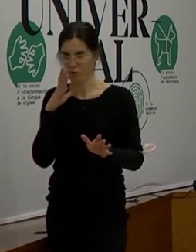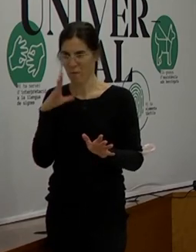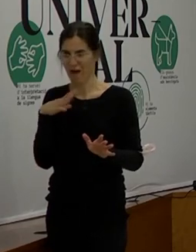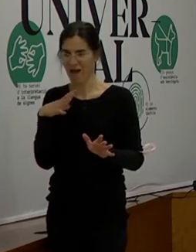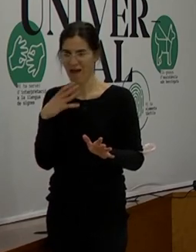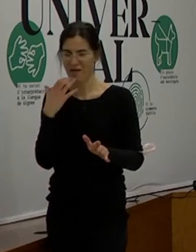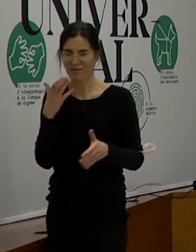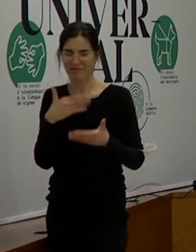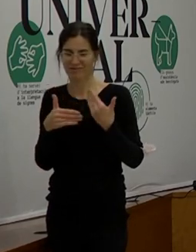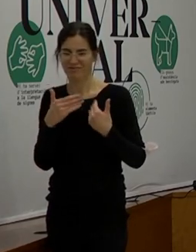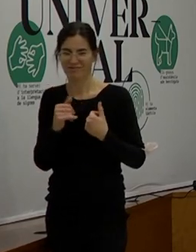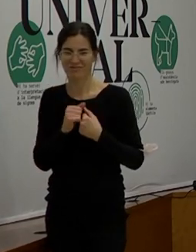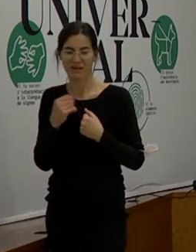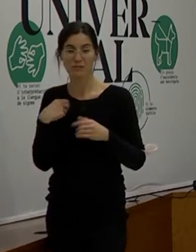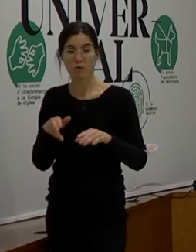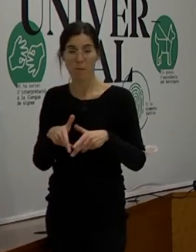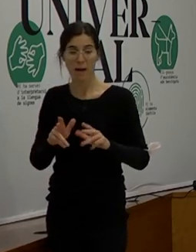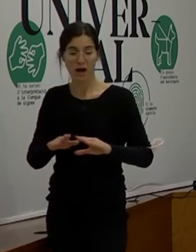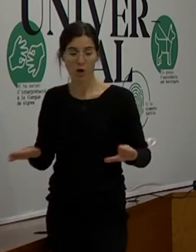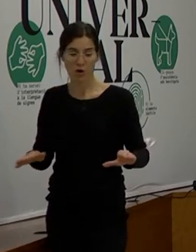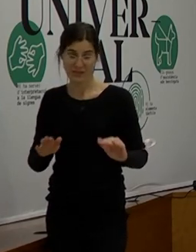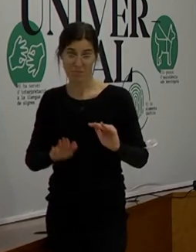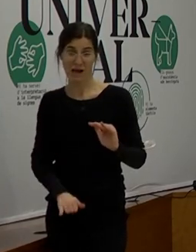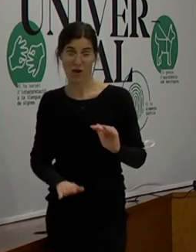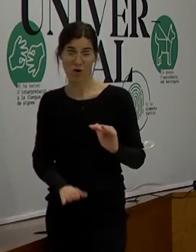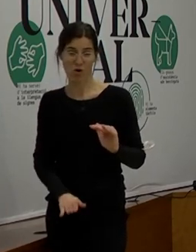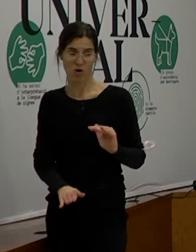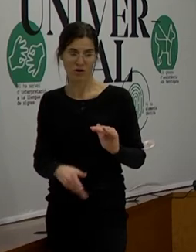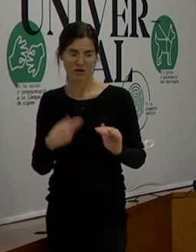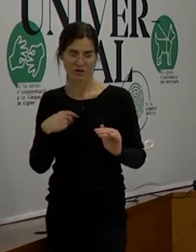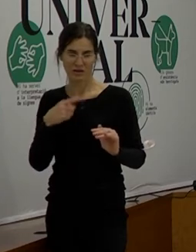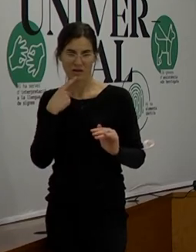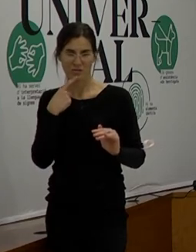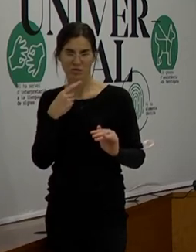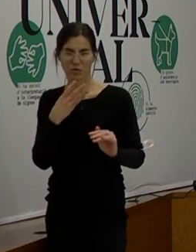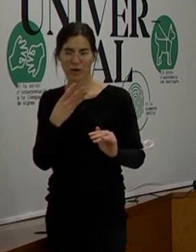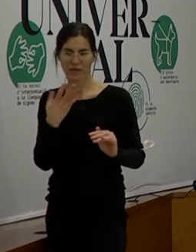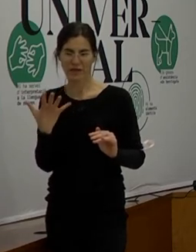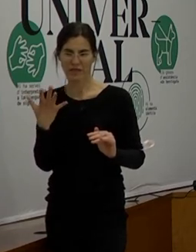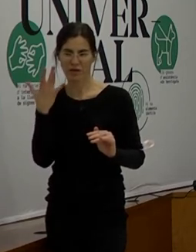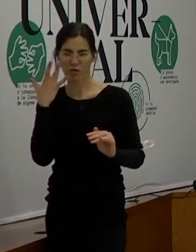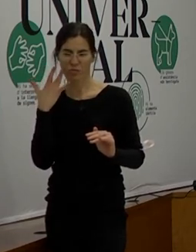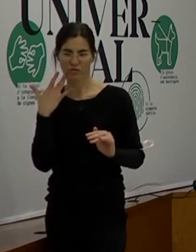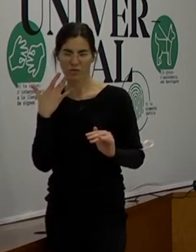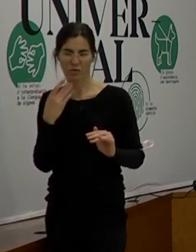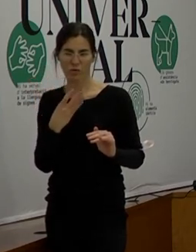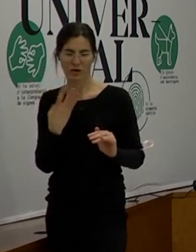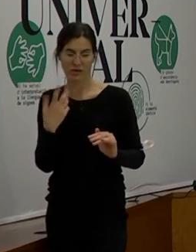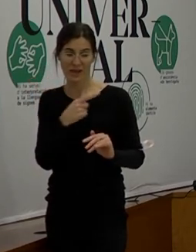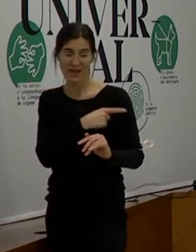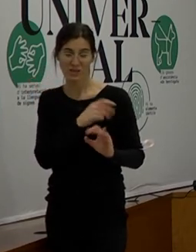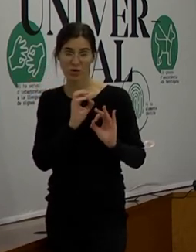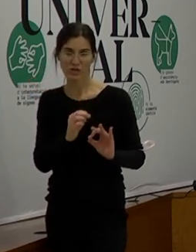veure, tira enrere. El banc és baix, hem dit 45, sisplau. Això és